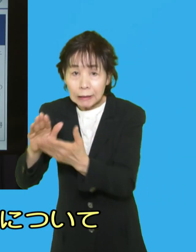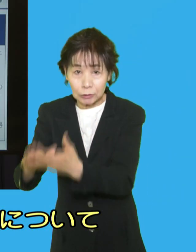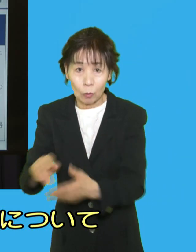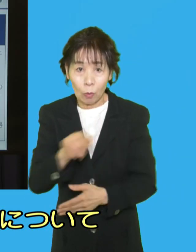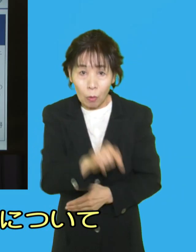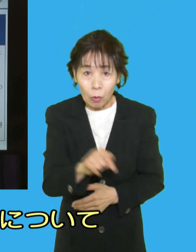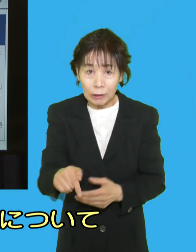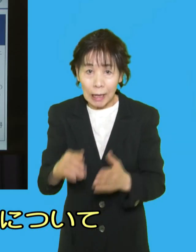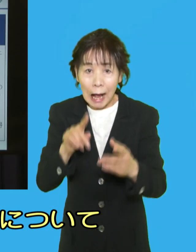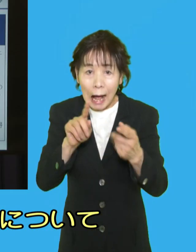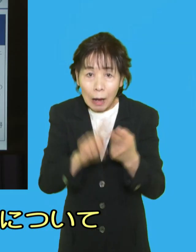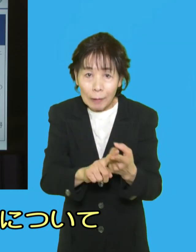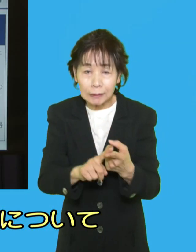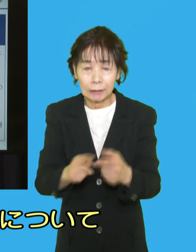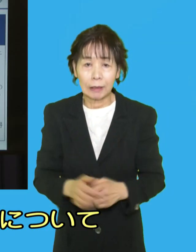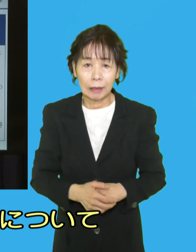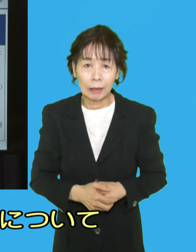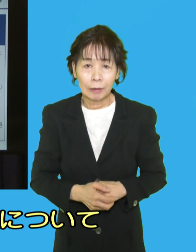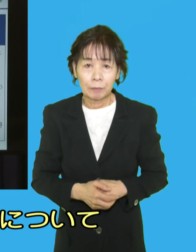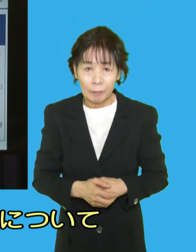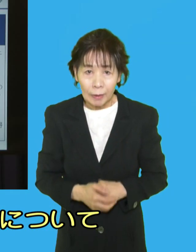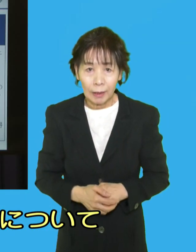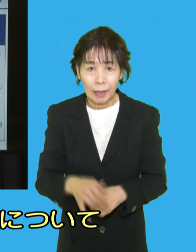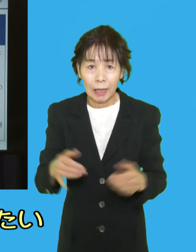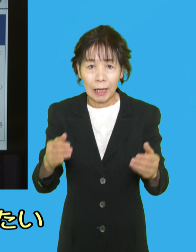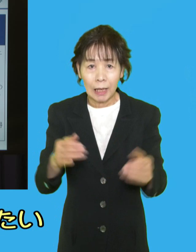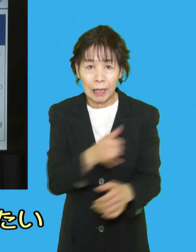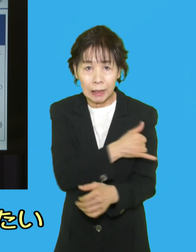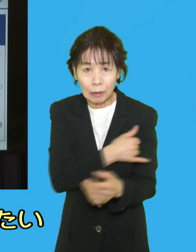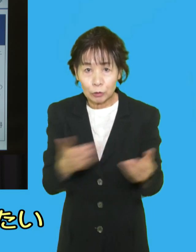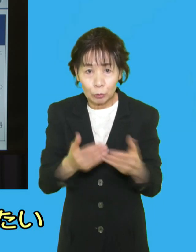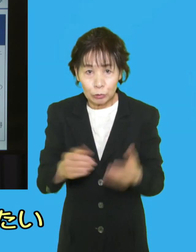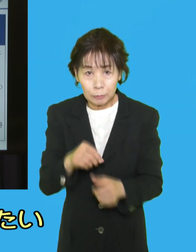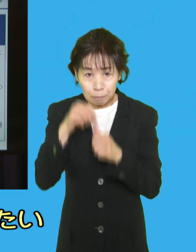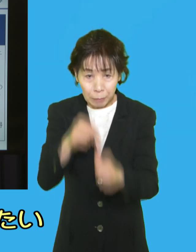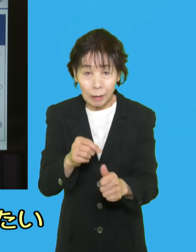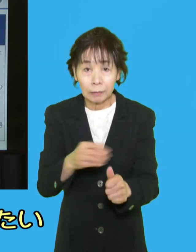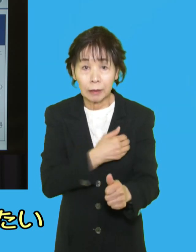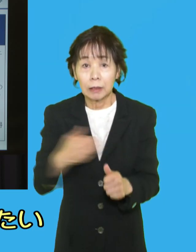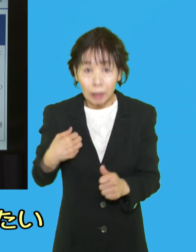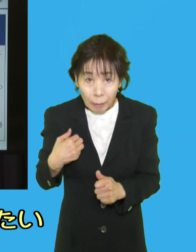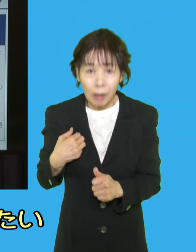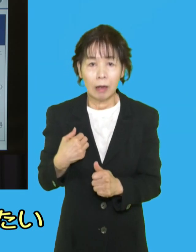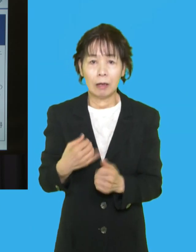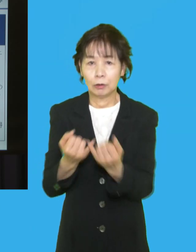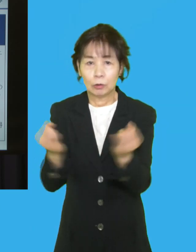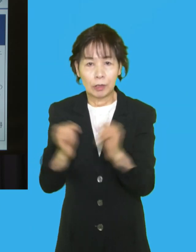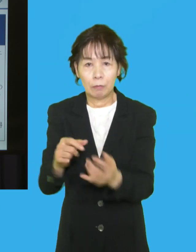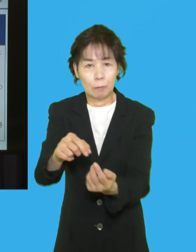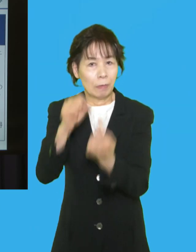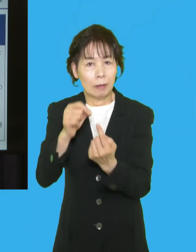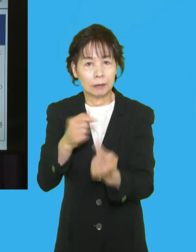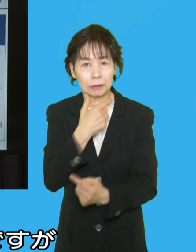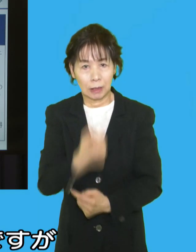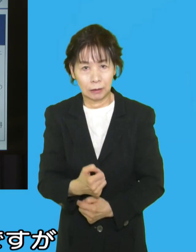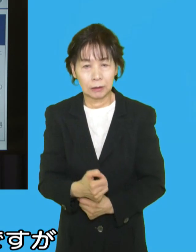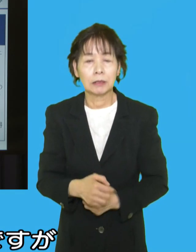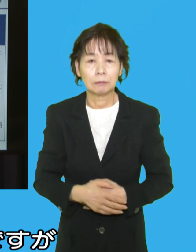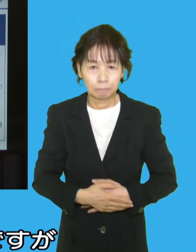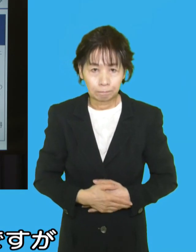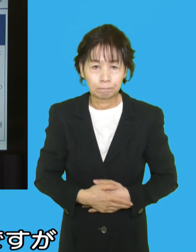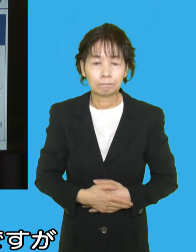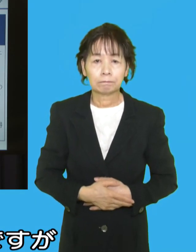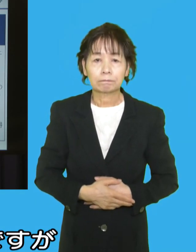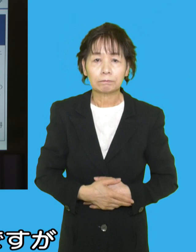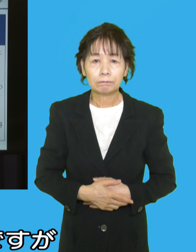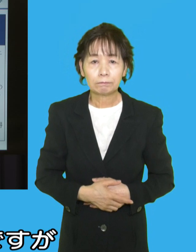で役職についていただけるのであればどんどんと後押しをしたいなと思っています。 あとごめんなさい、